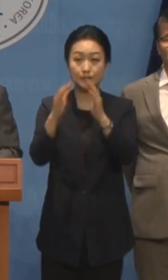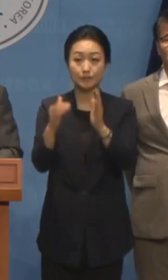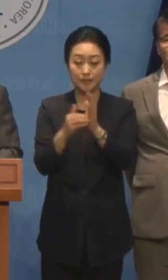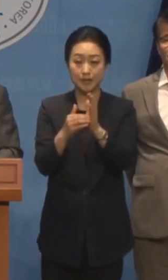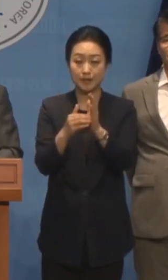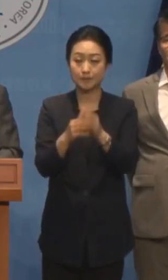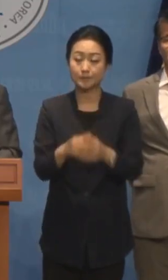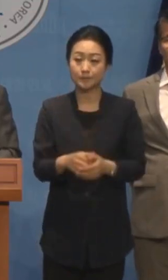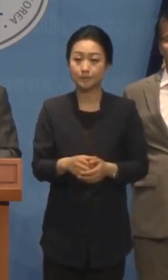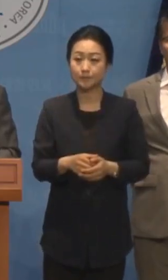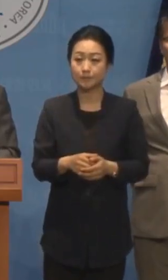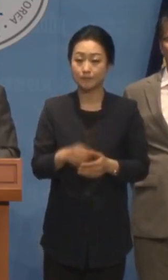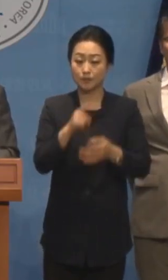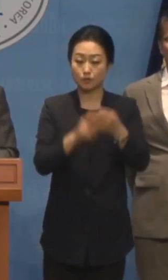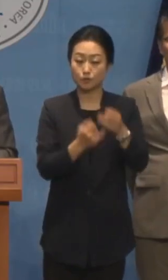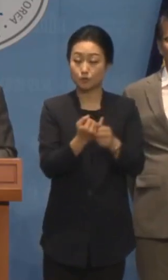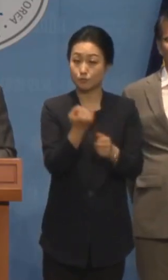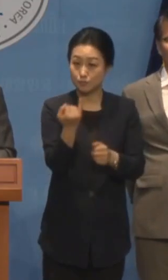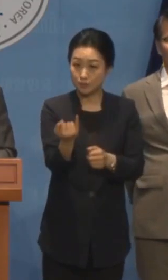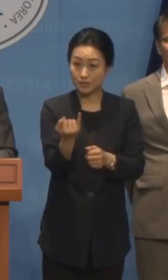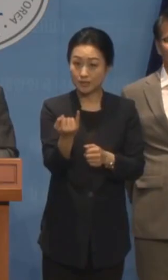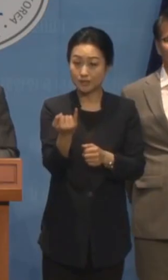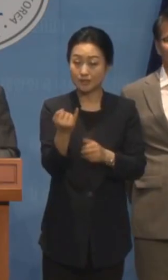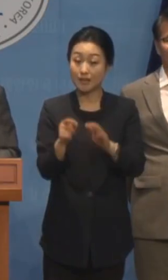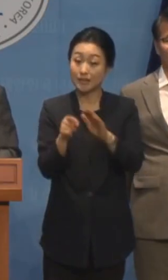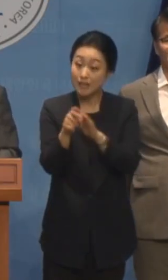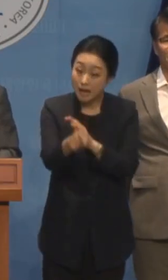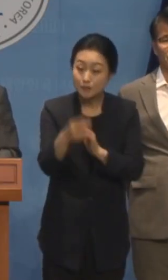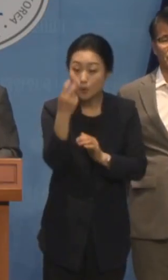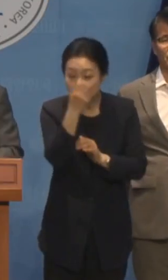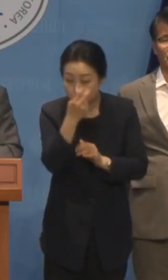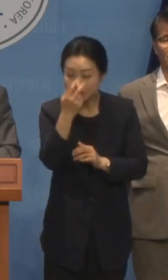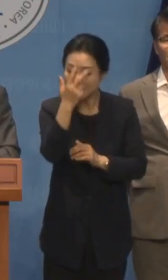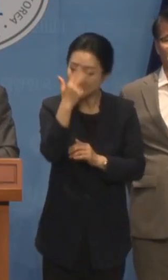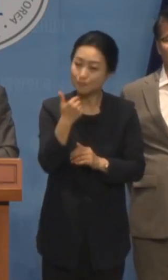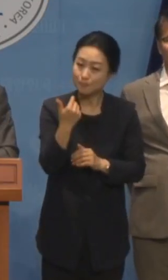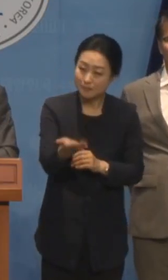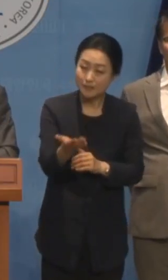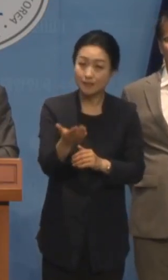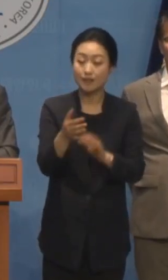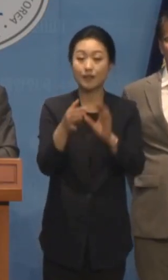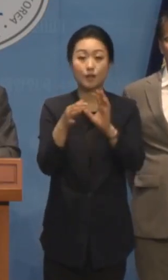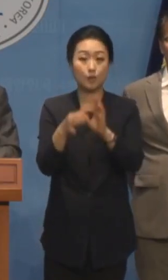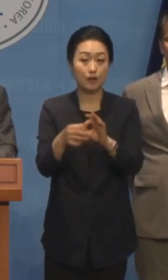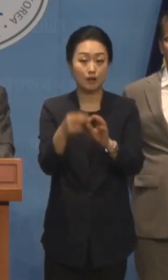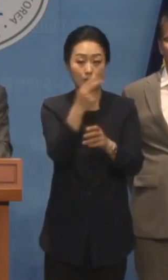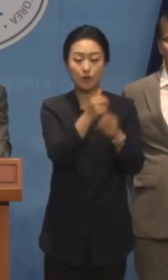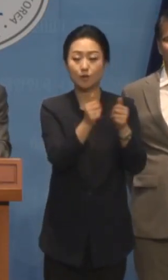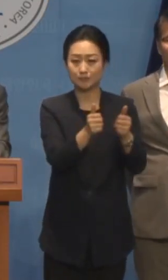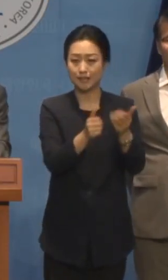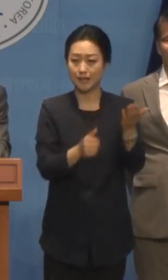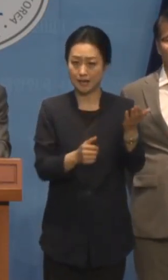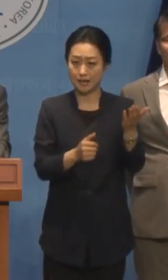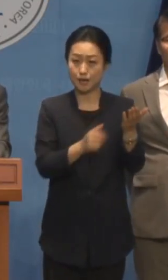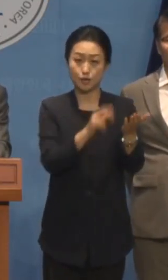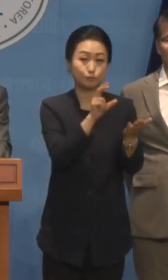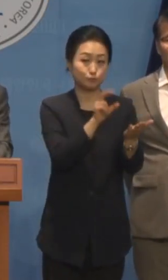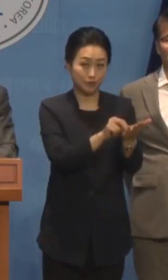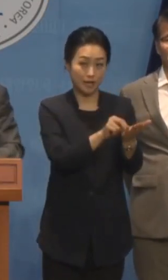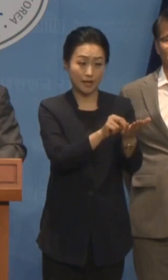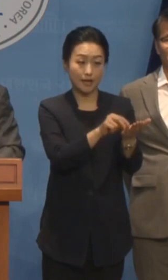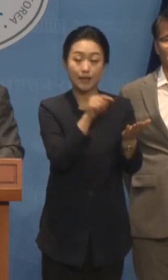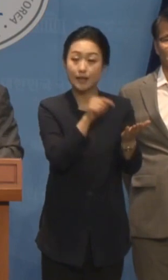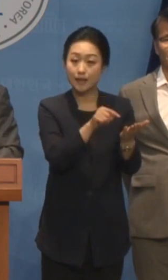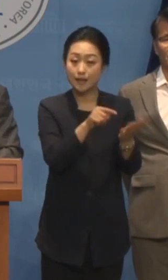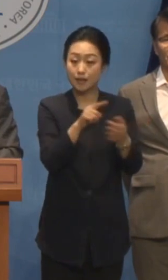출장 조사, 황제 조사 등 편파적이고 봐주기 수사로 일관한 검찰과 이러한 검찰의